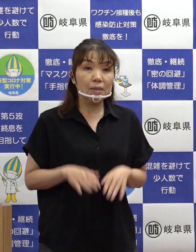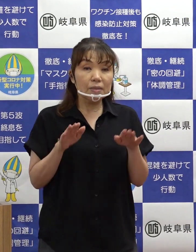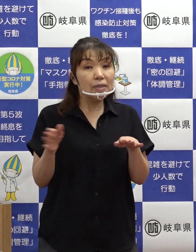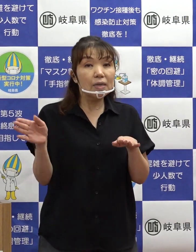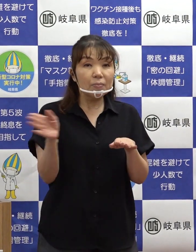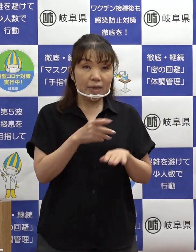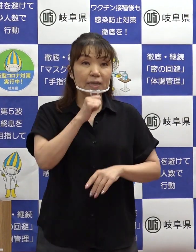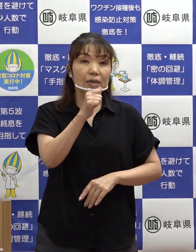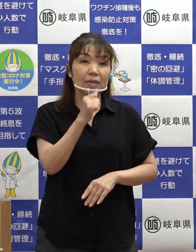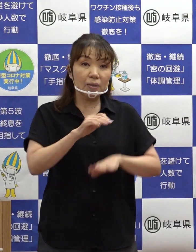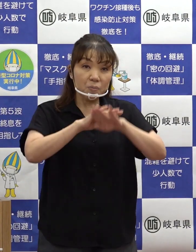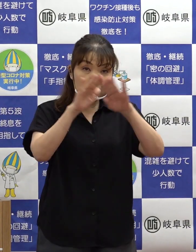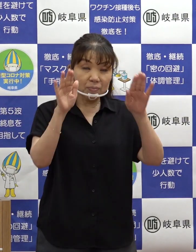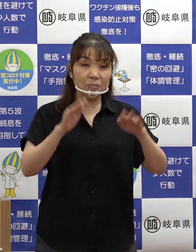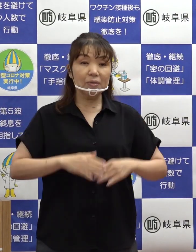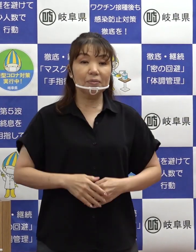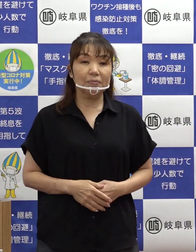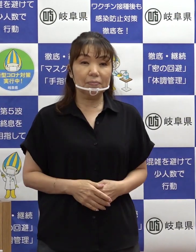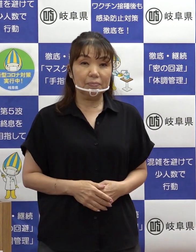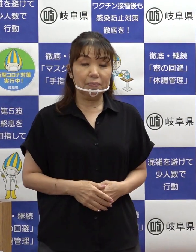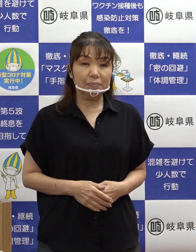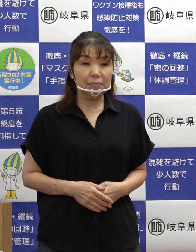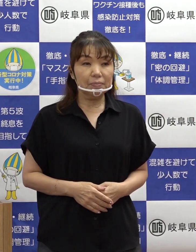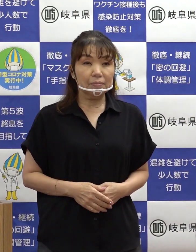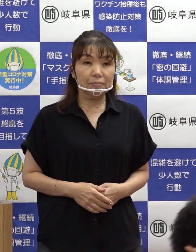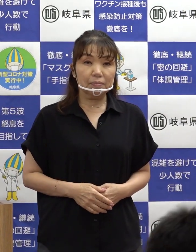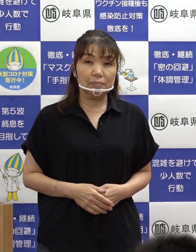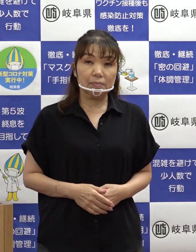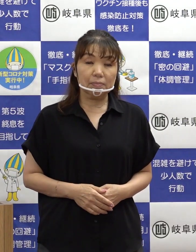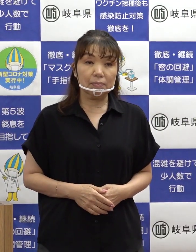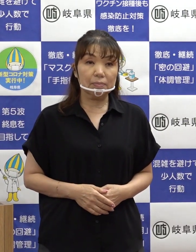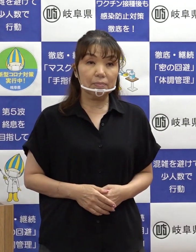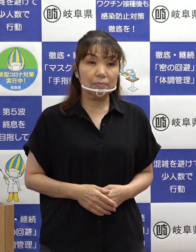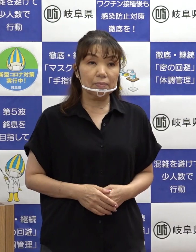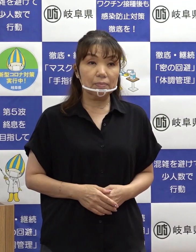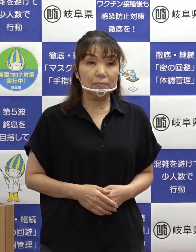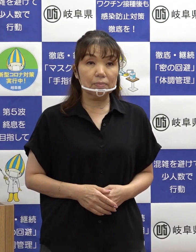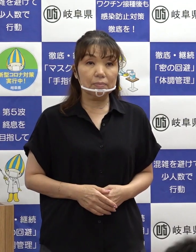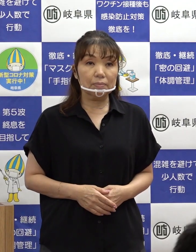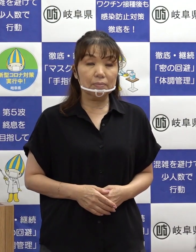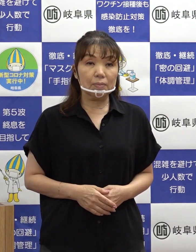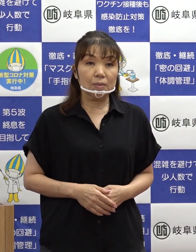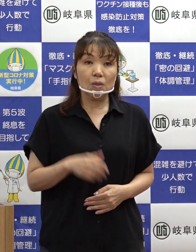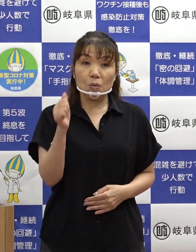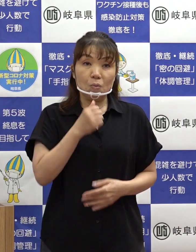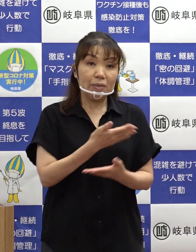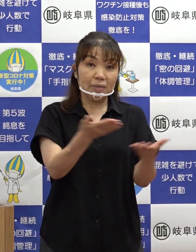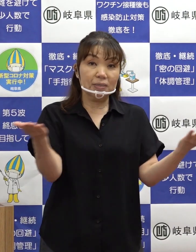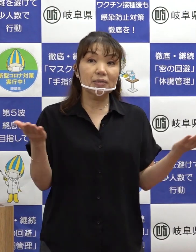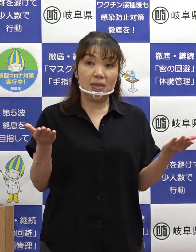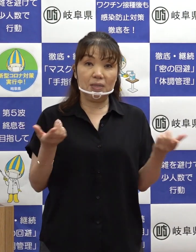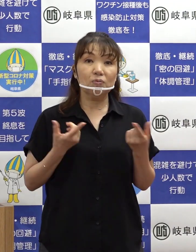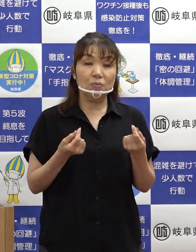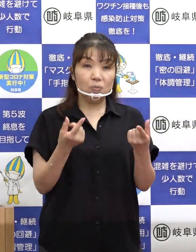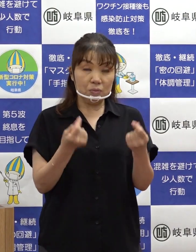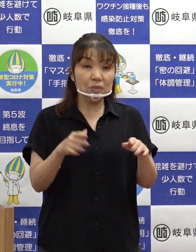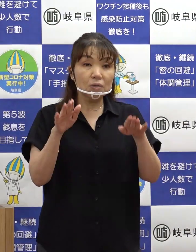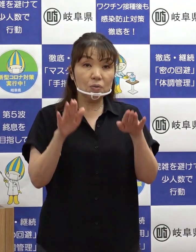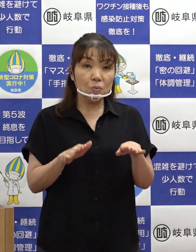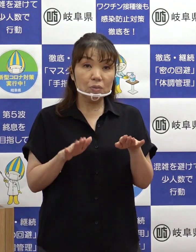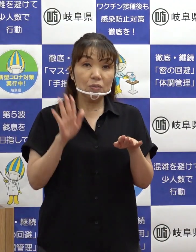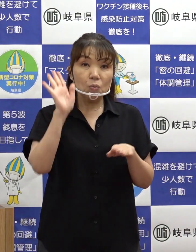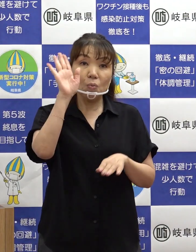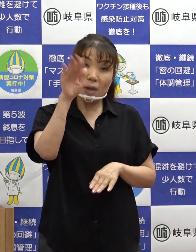じゃあただいまから記者会見を始めさせていただきます。以上お願いいたします。 はい、ご案内のように本日この